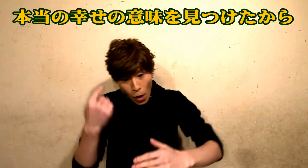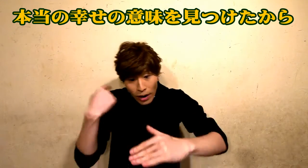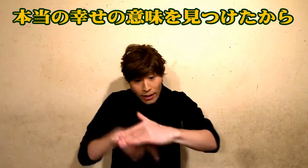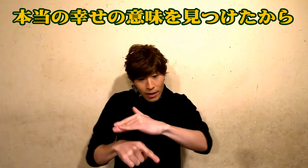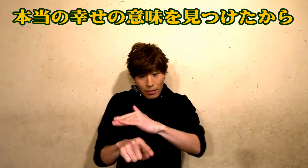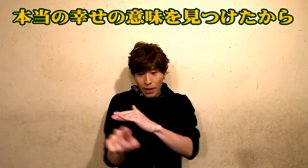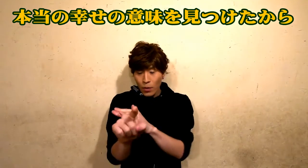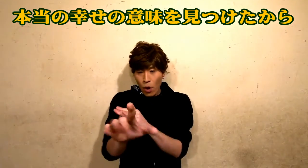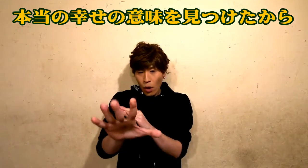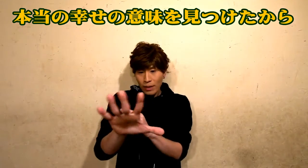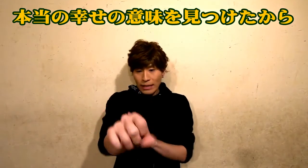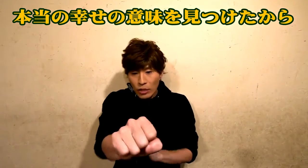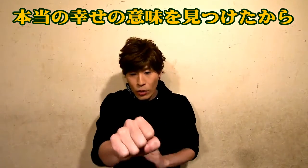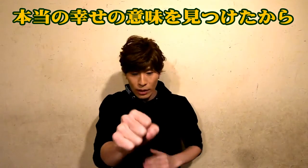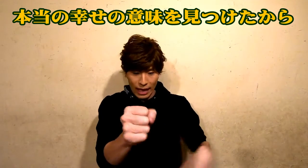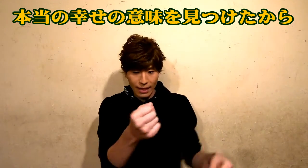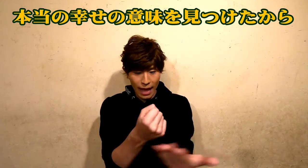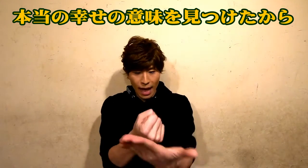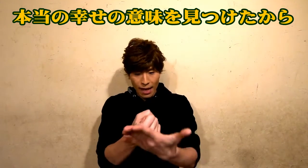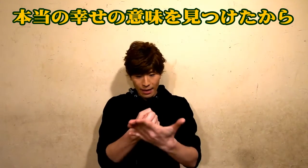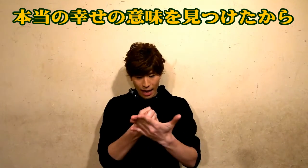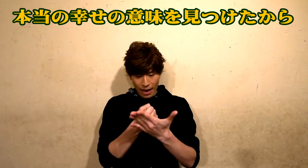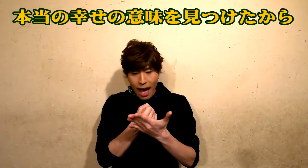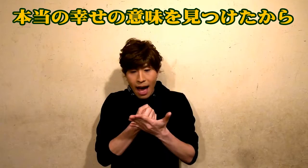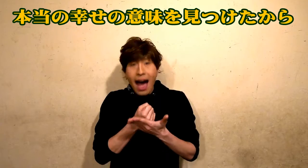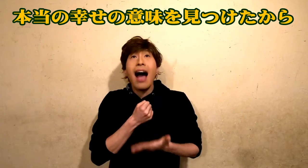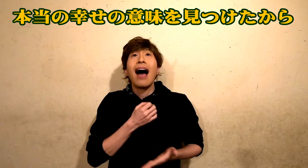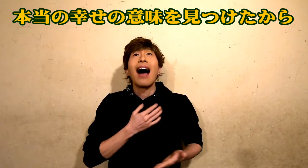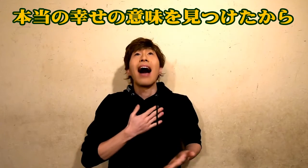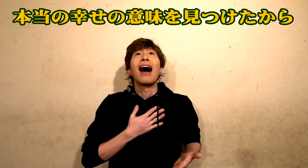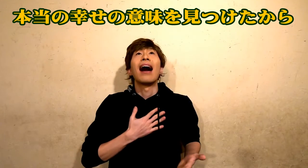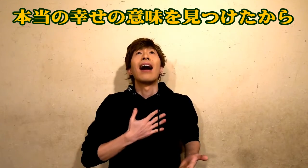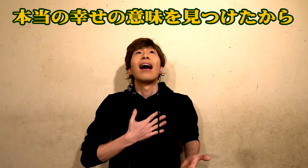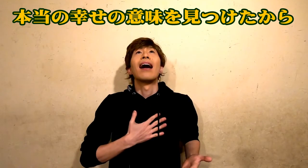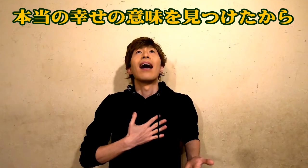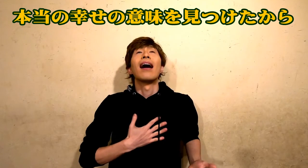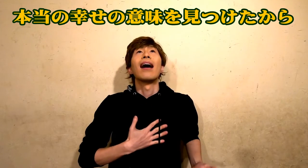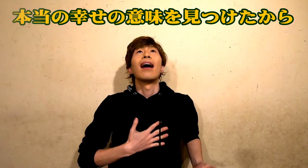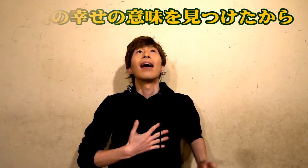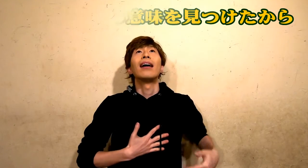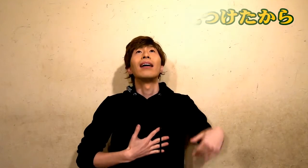意味を見つけたから。